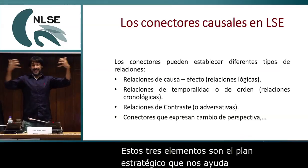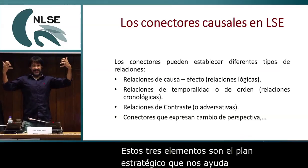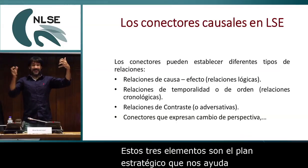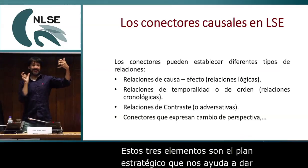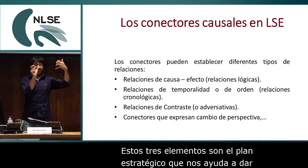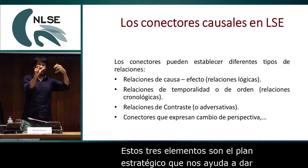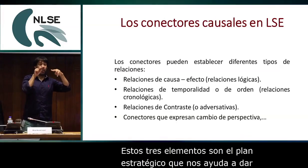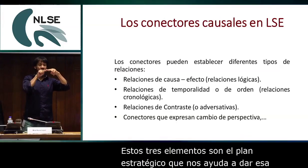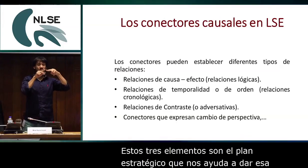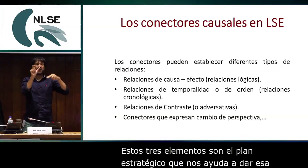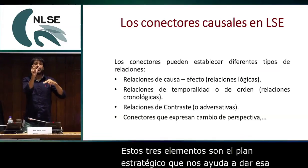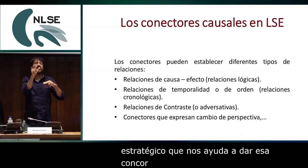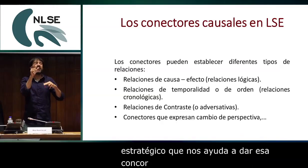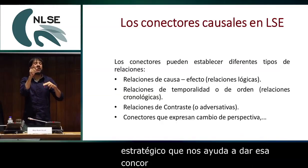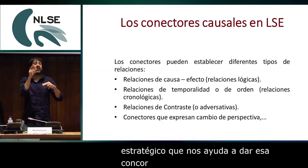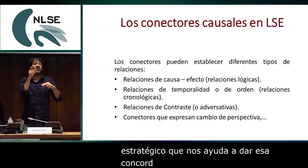mensajes.